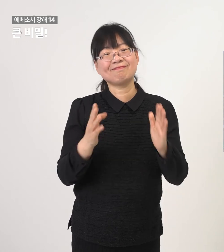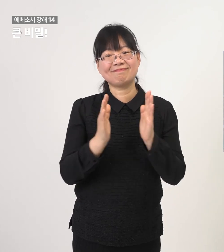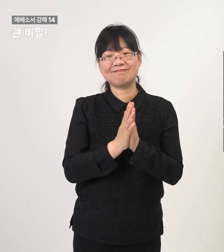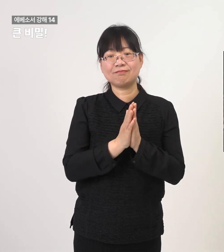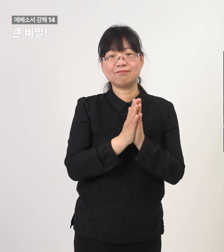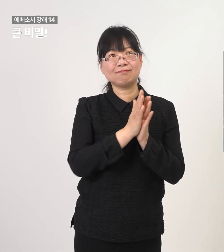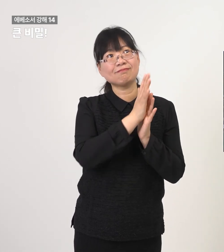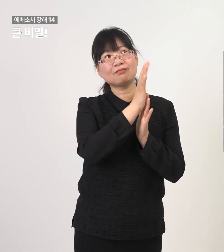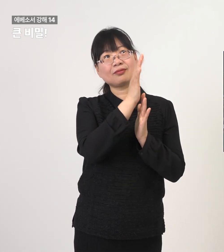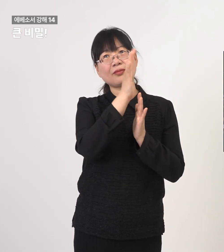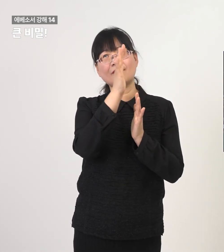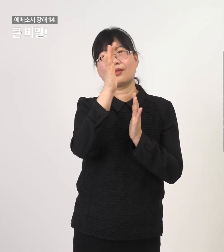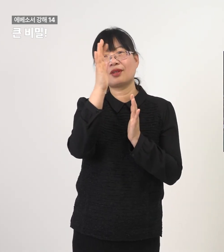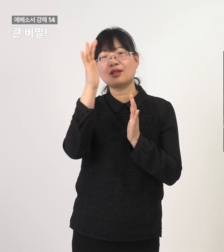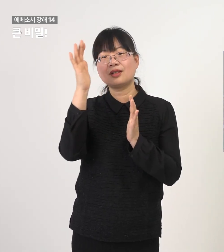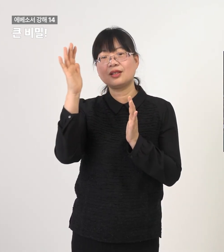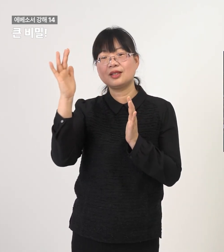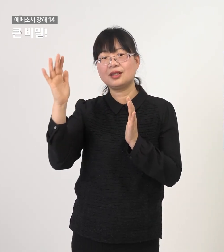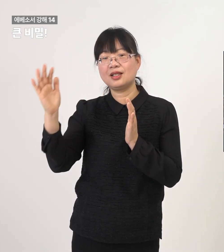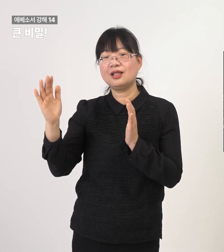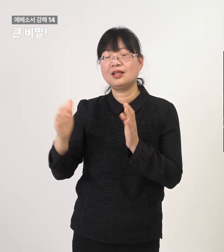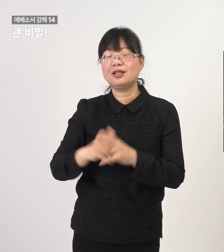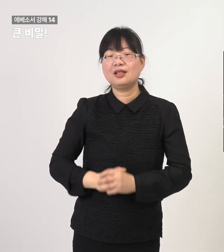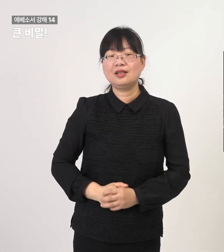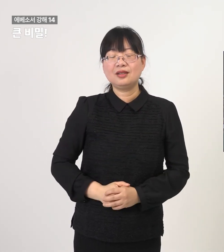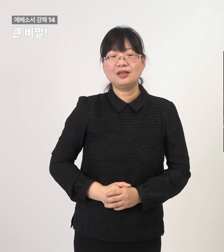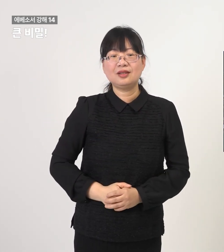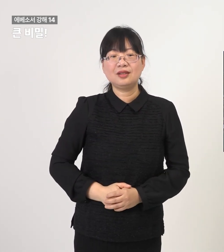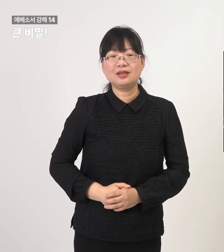빛나게 한